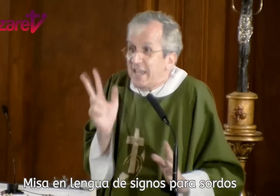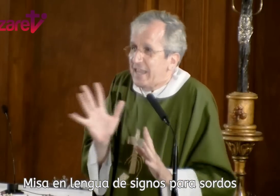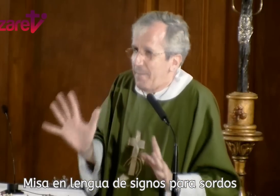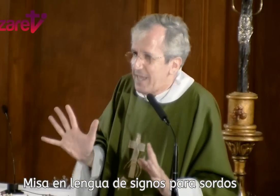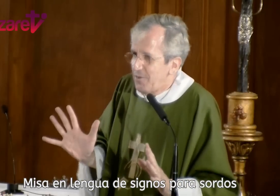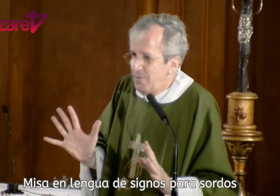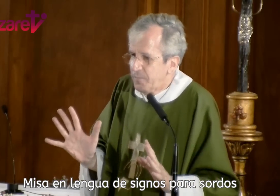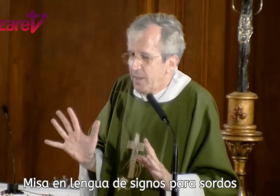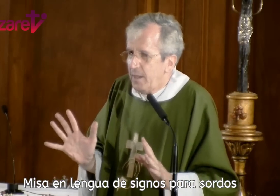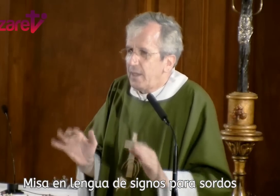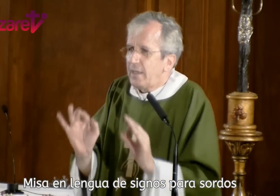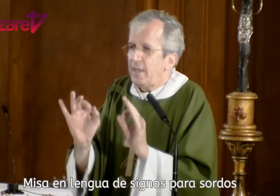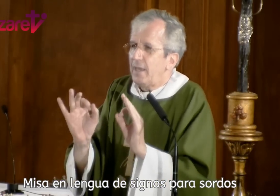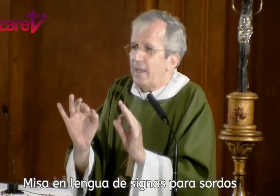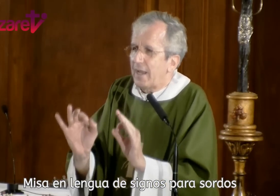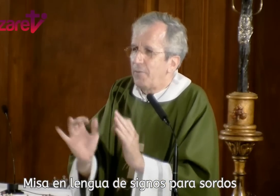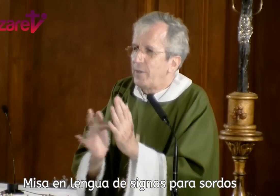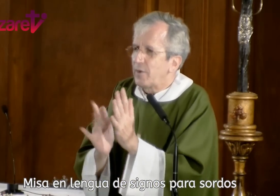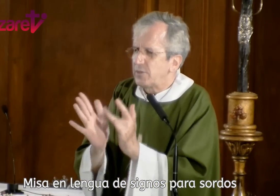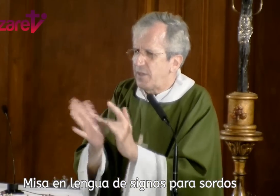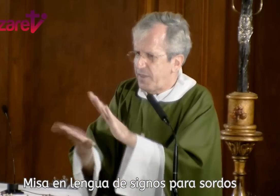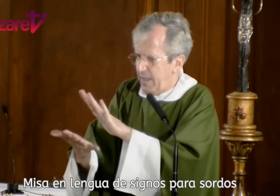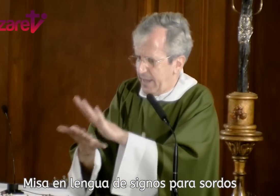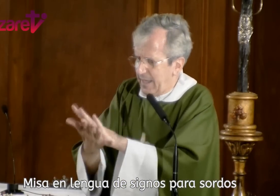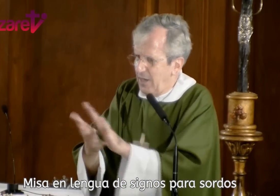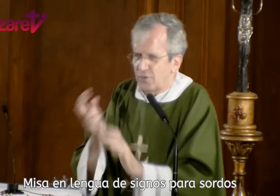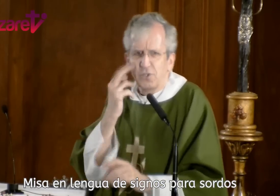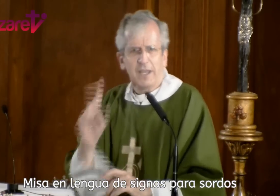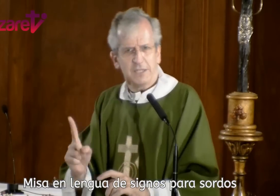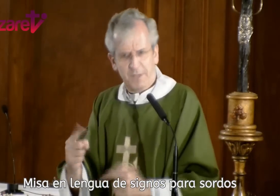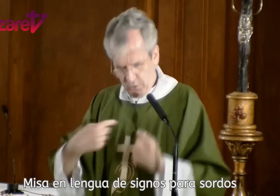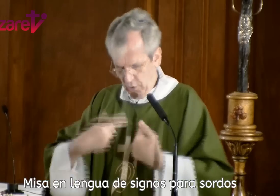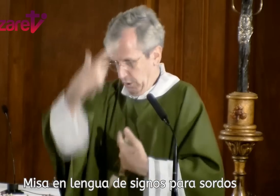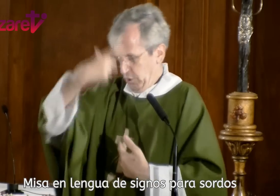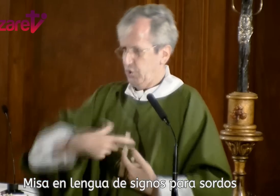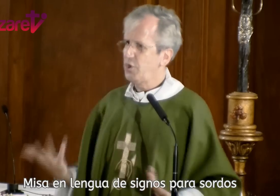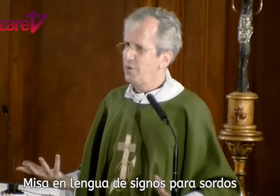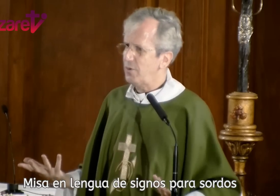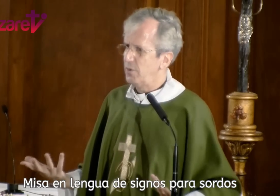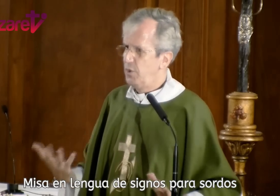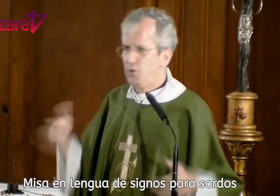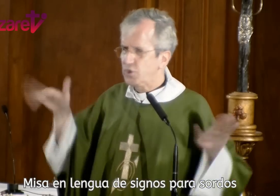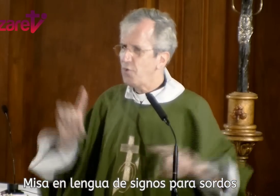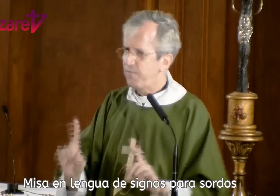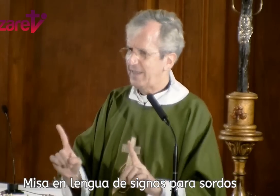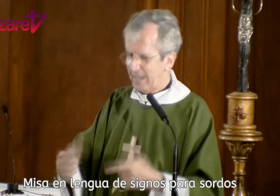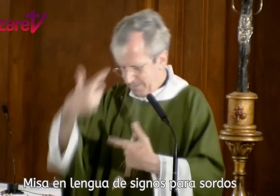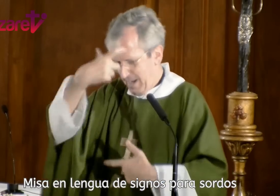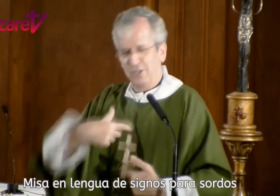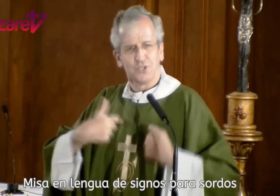entra miedo. Y en aquel momento Jesús le dice, tranquilos, no tengáis miedo, soy yo, no soy un fantasma, soy